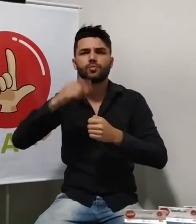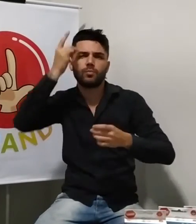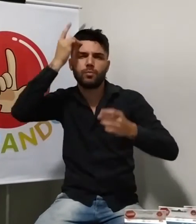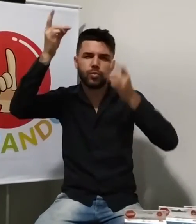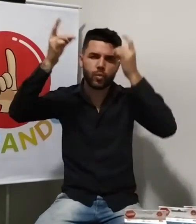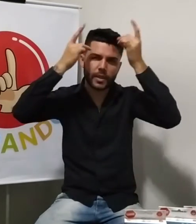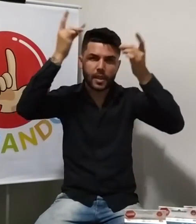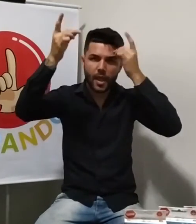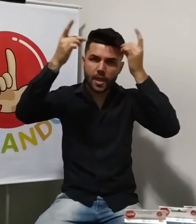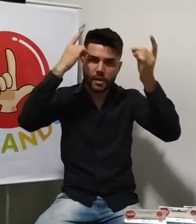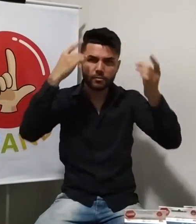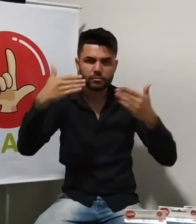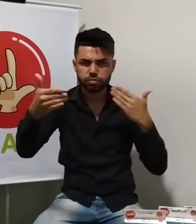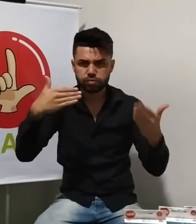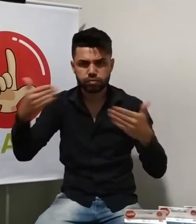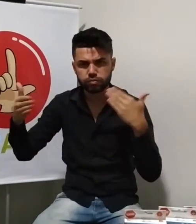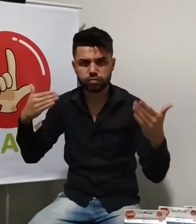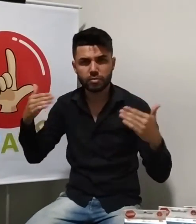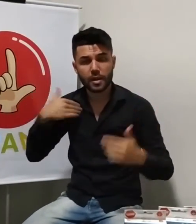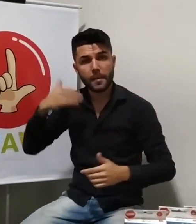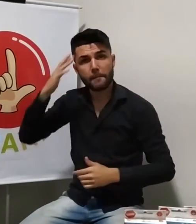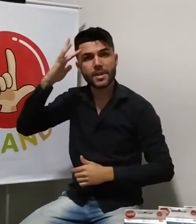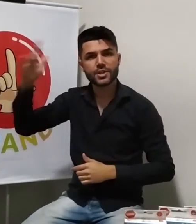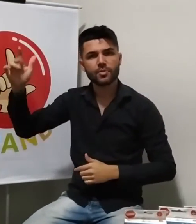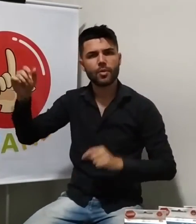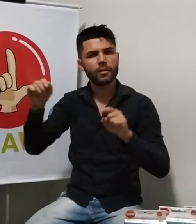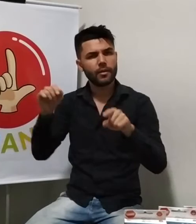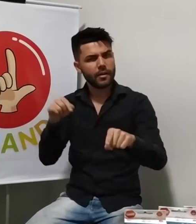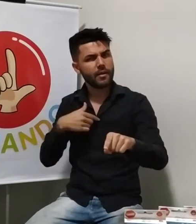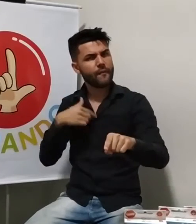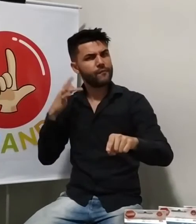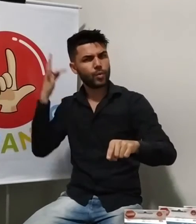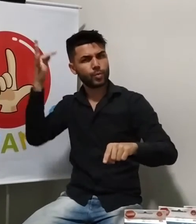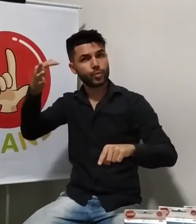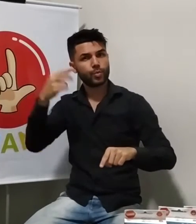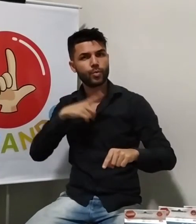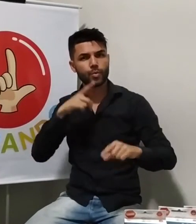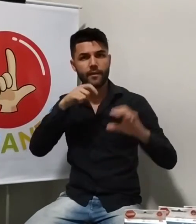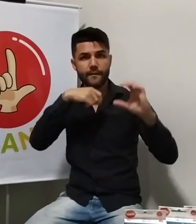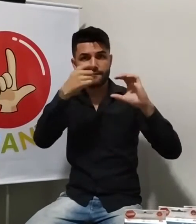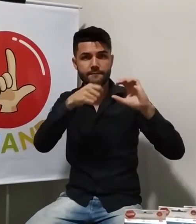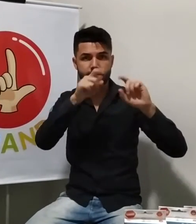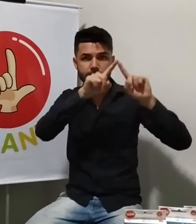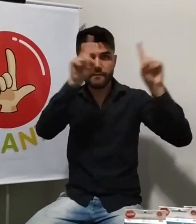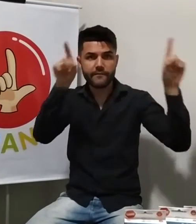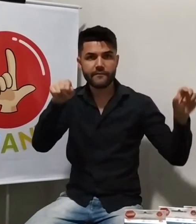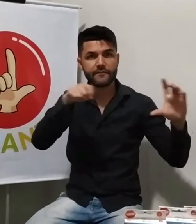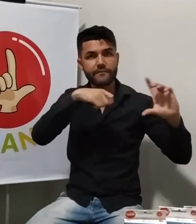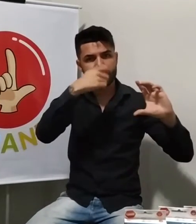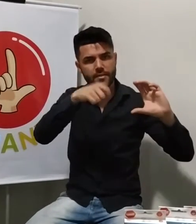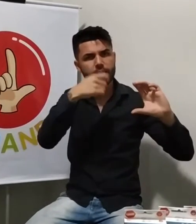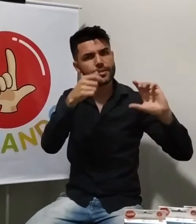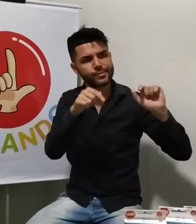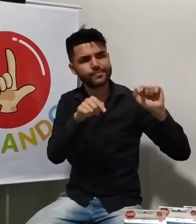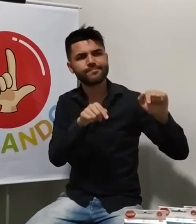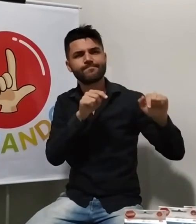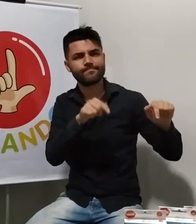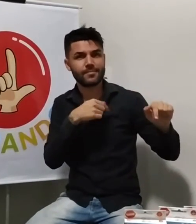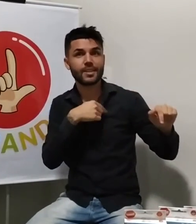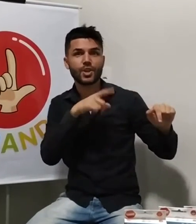nesse caminho de que o futuro era vídeo. Beleza, mas a gente não era programador, ninguém no time. Mas como é que a gente vai fazer pra criar alguma coisa de vídeo? O YouTube tava